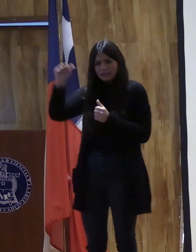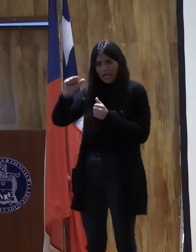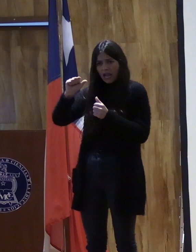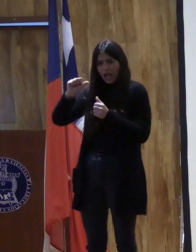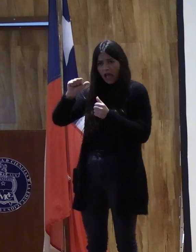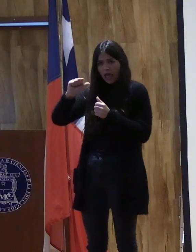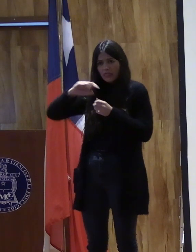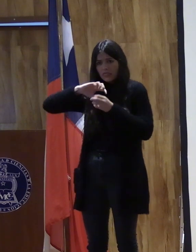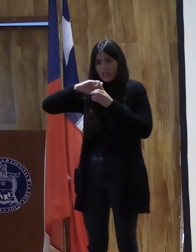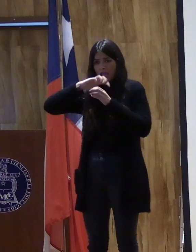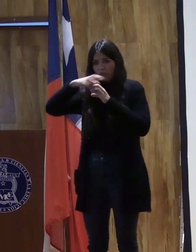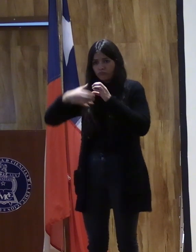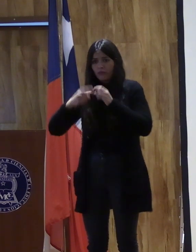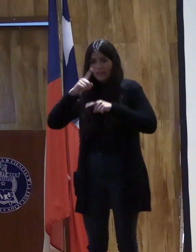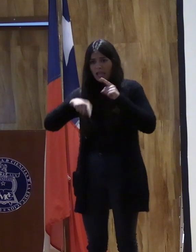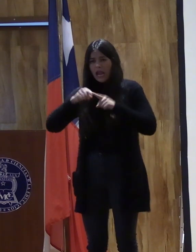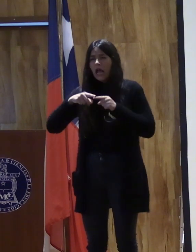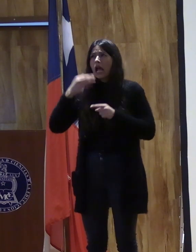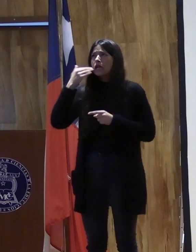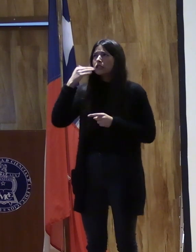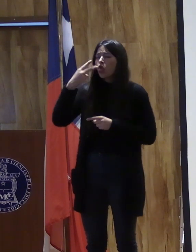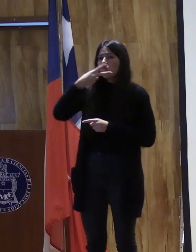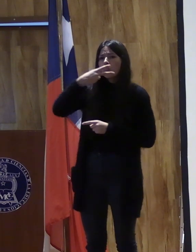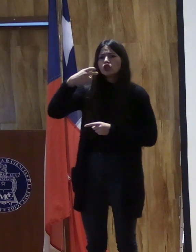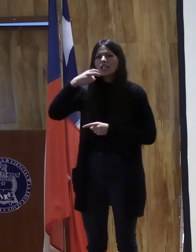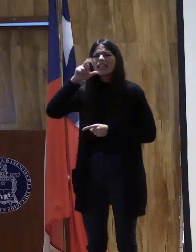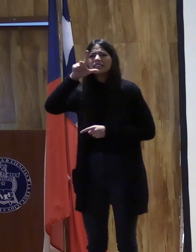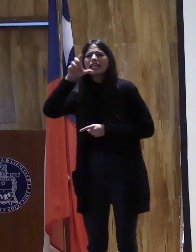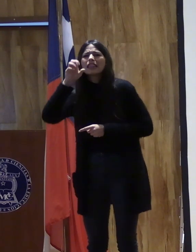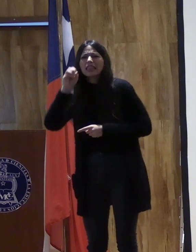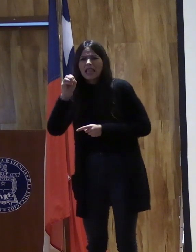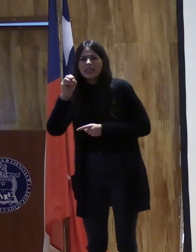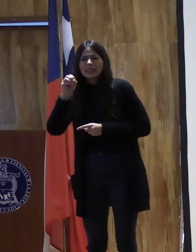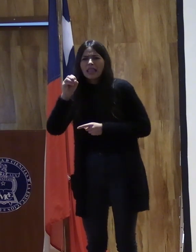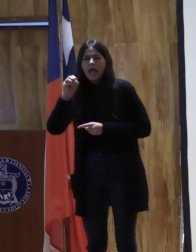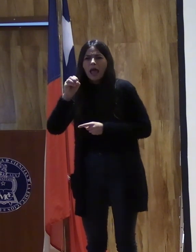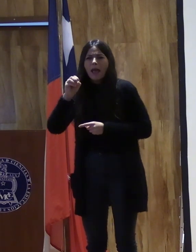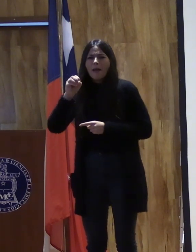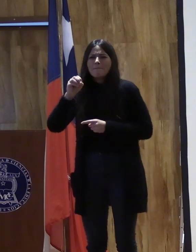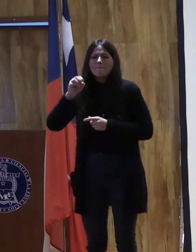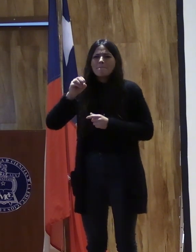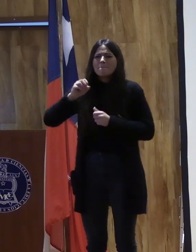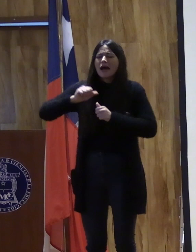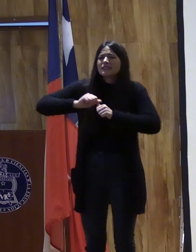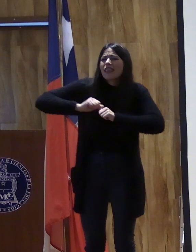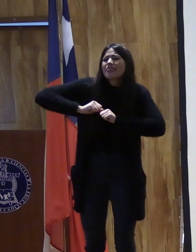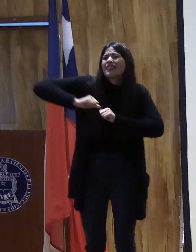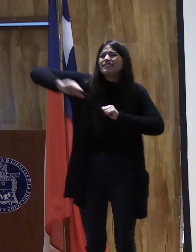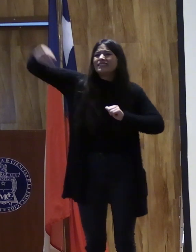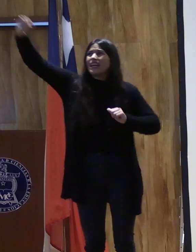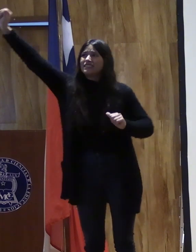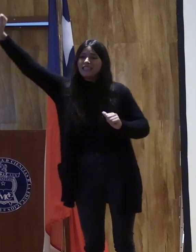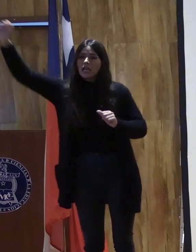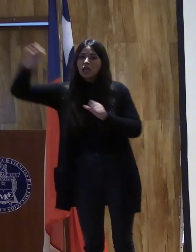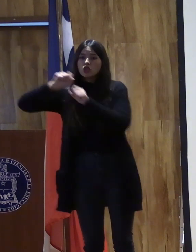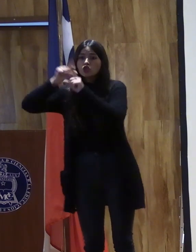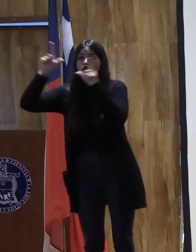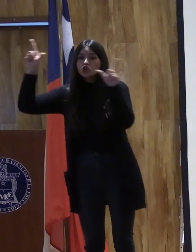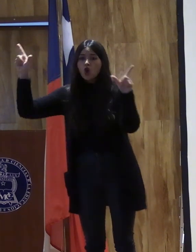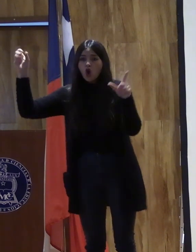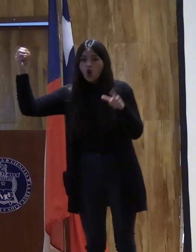está como a 270.000 veces más distancia que el Sol.